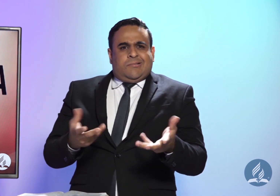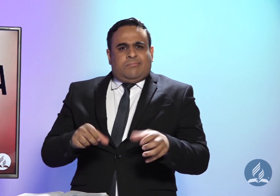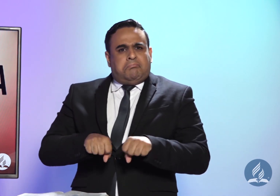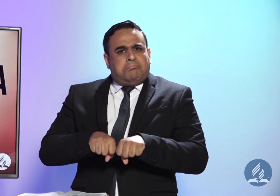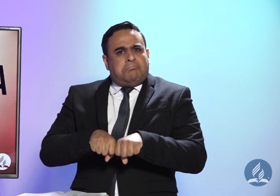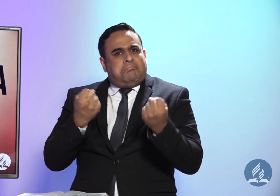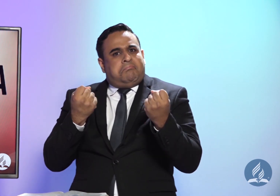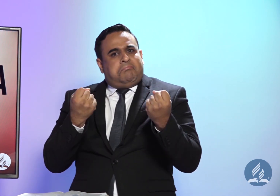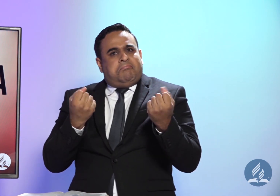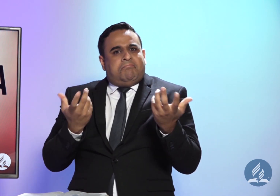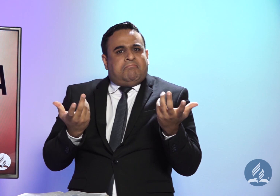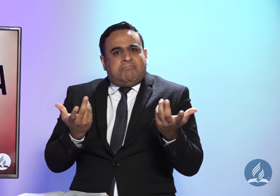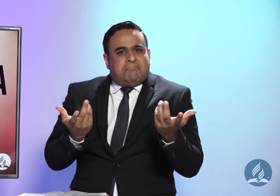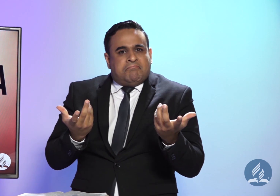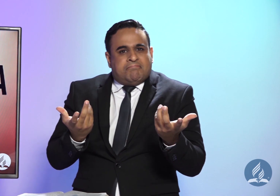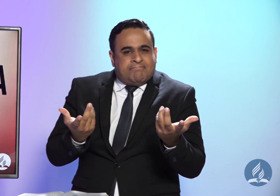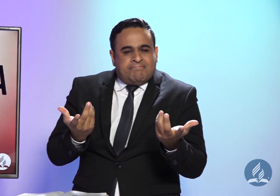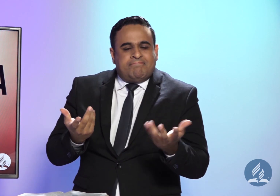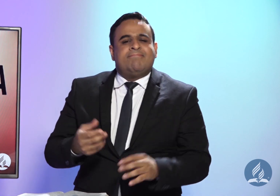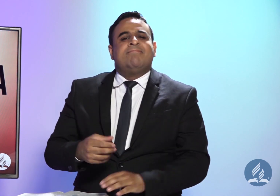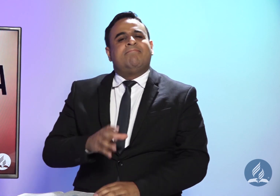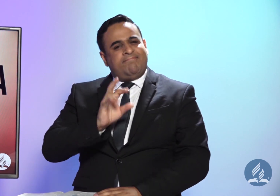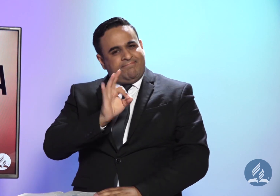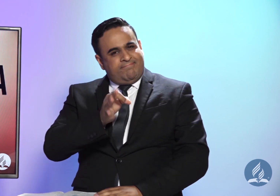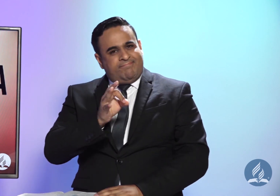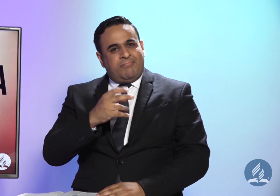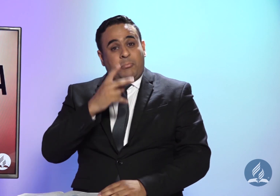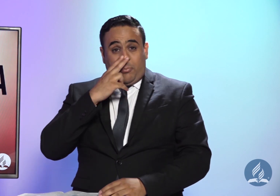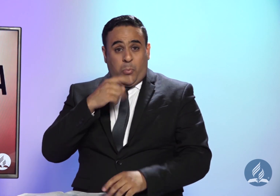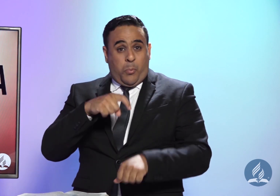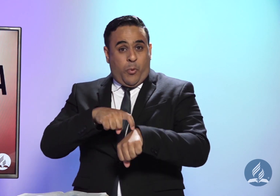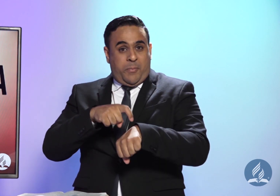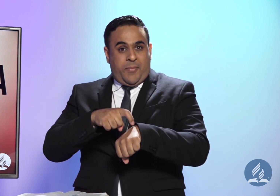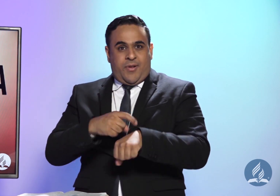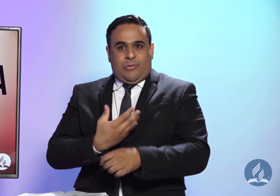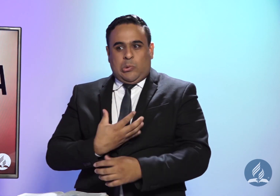desistem. Isso acontece com muitas pessoas.